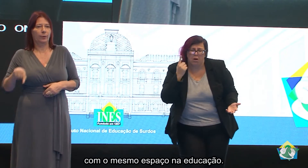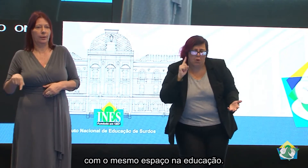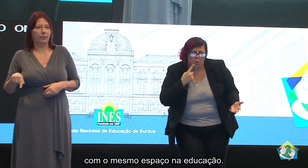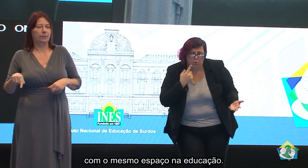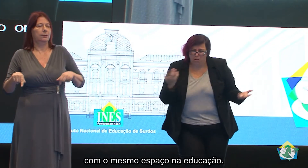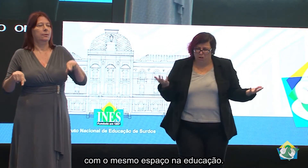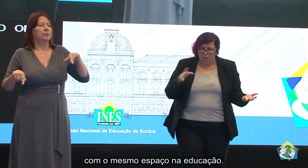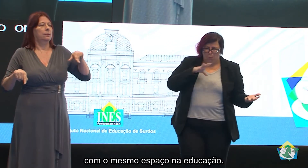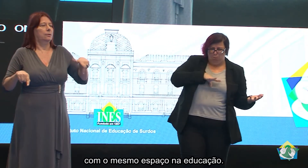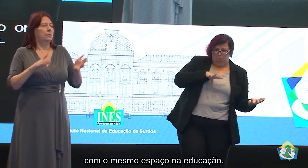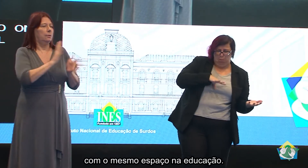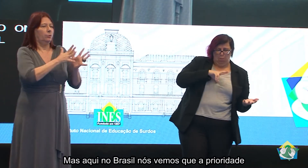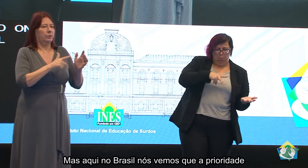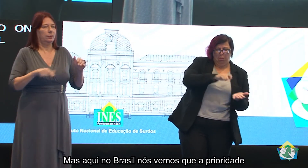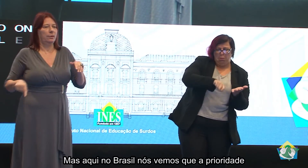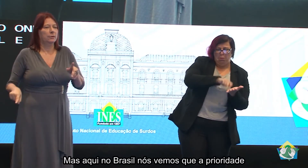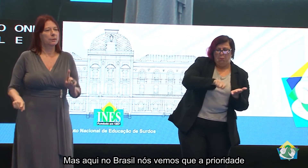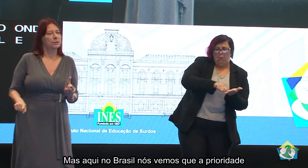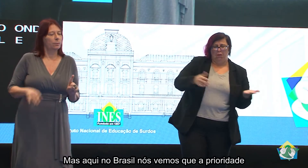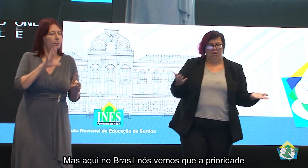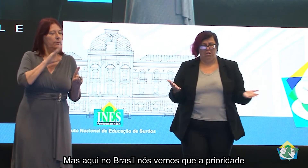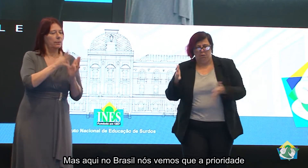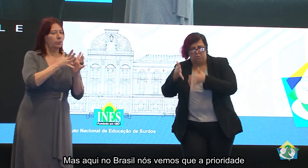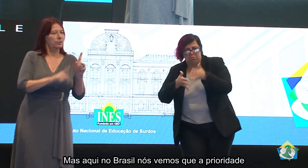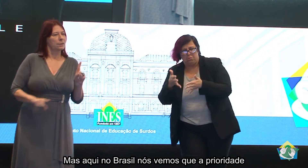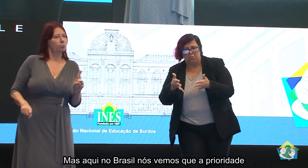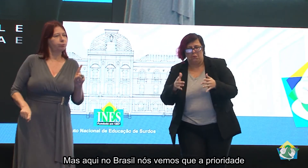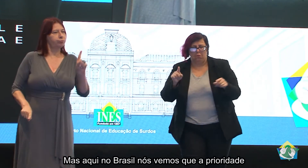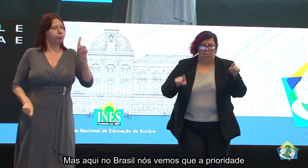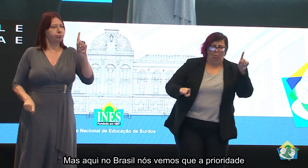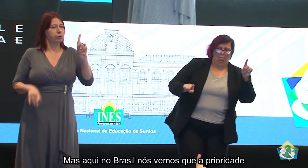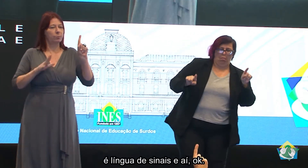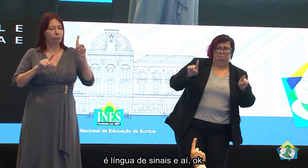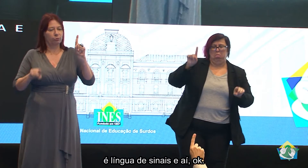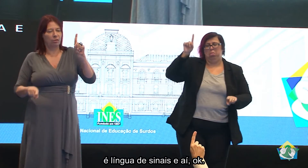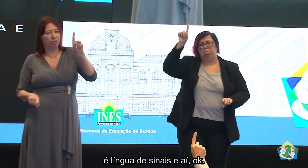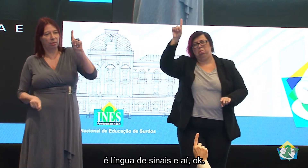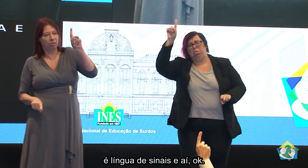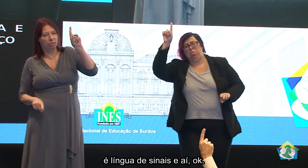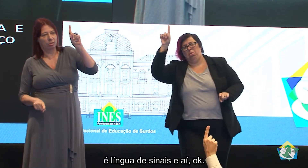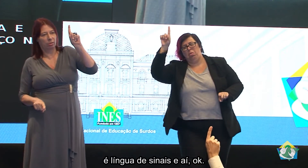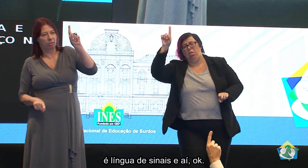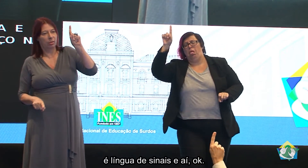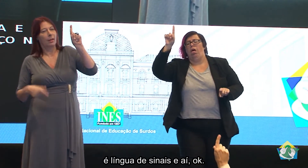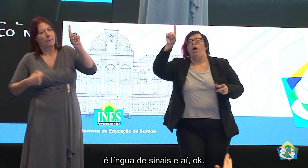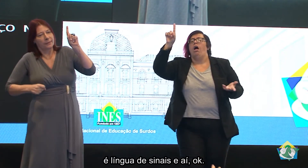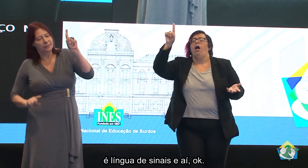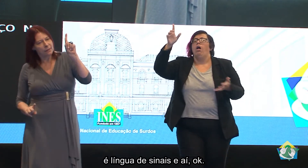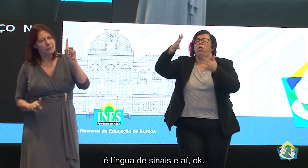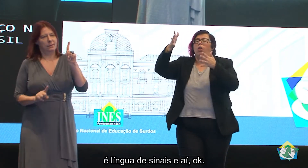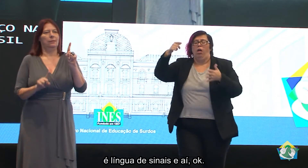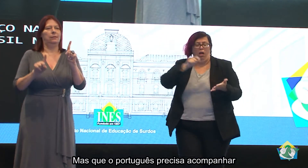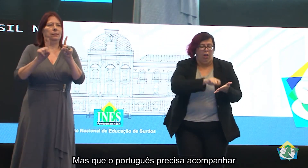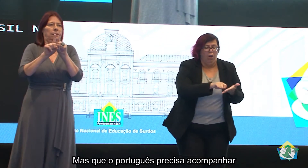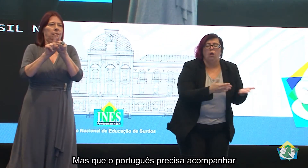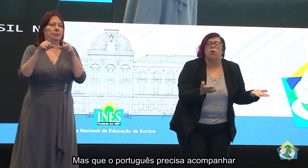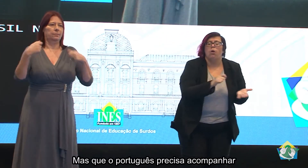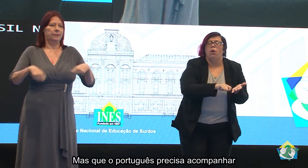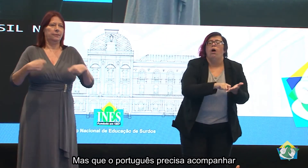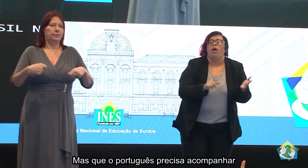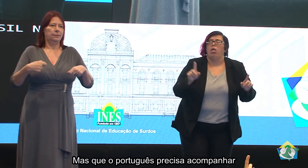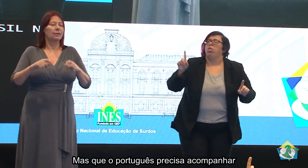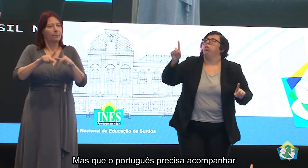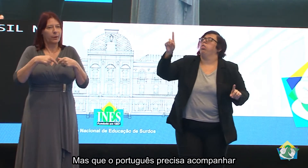mesmo espaço na educação. Mas aqui no Brasil, nós vemos que a prioridade é a língua de sinais, e aí ok, mas